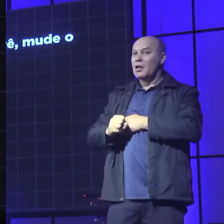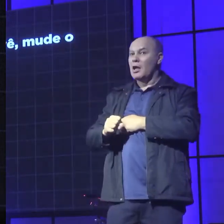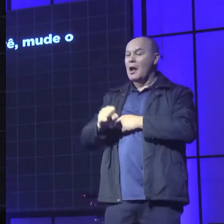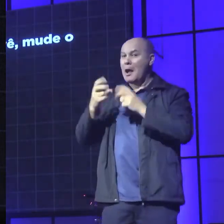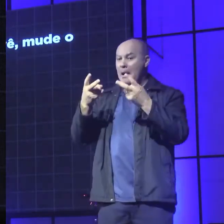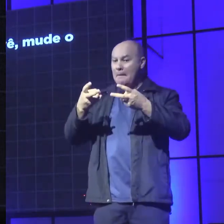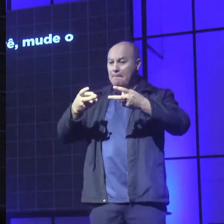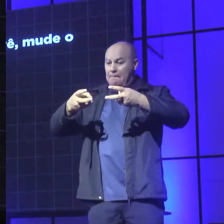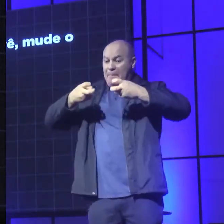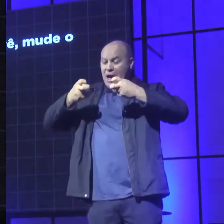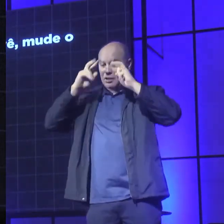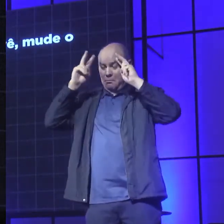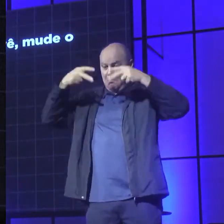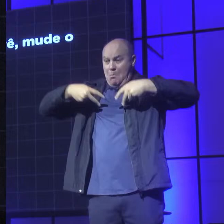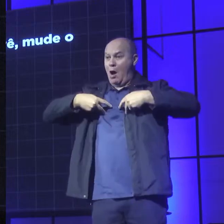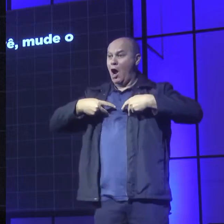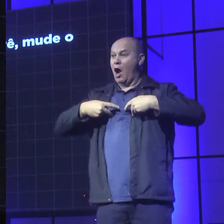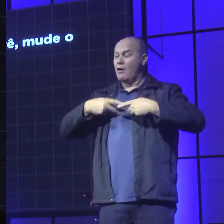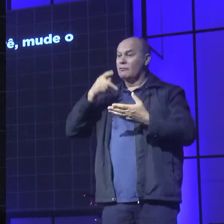Porque vamos ser honestos.